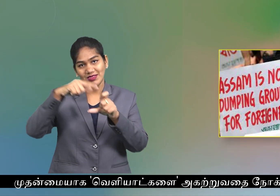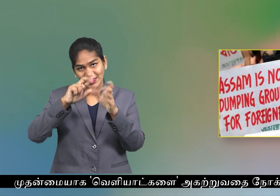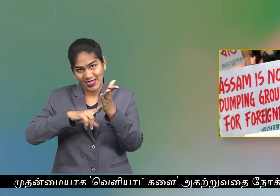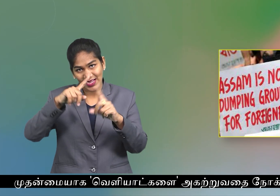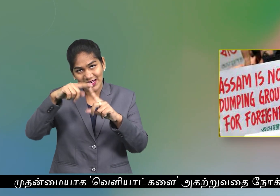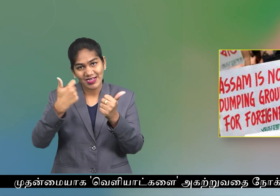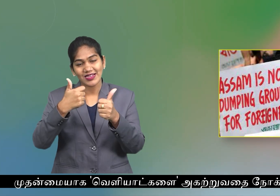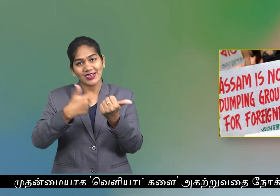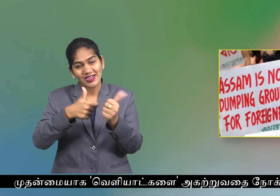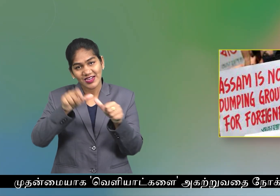அகற்றுவதை நோக்கமாக கொண்டது.